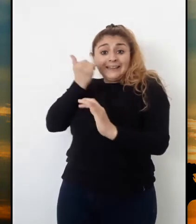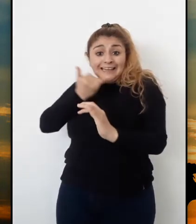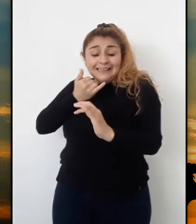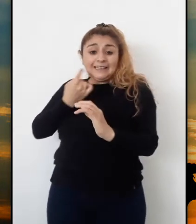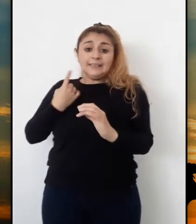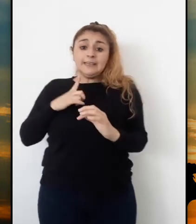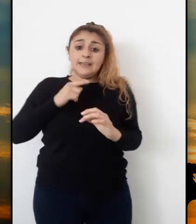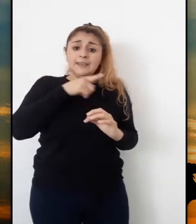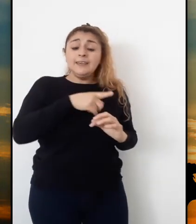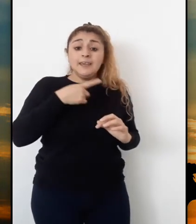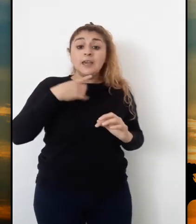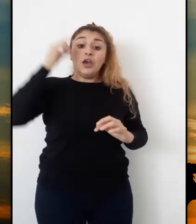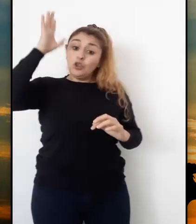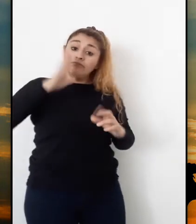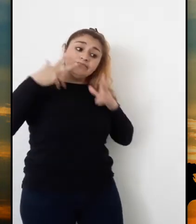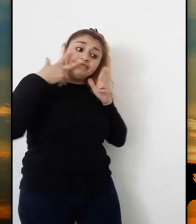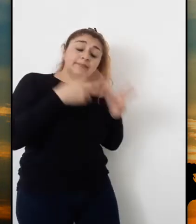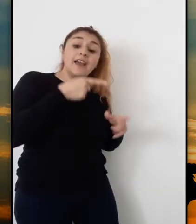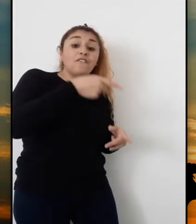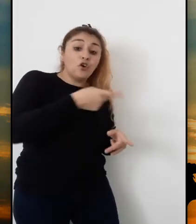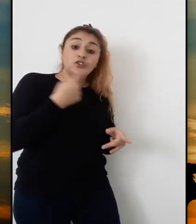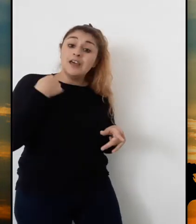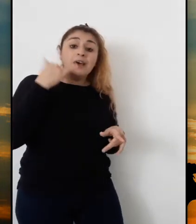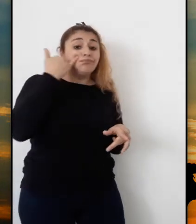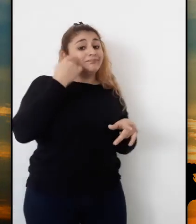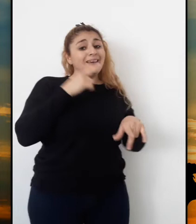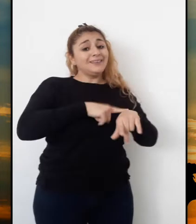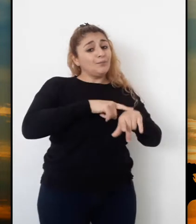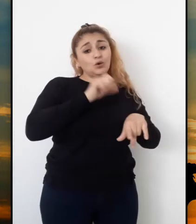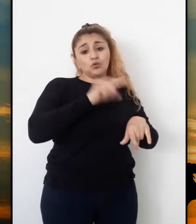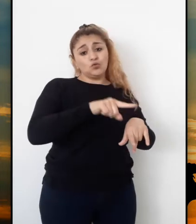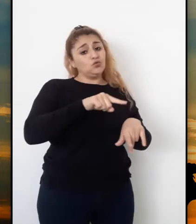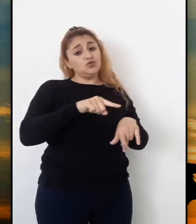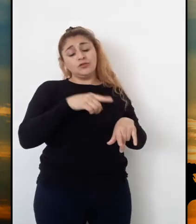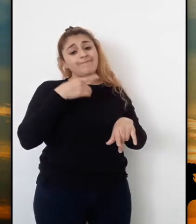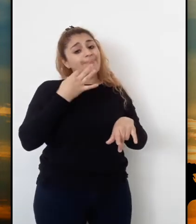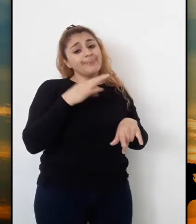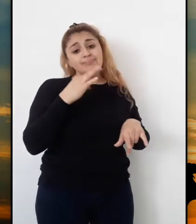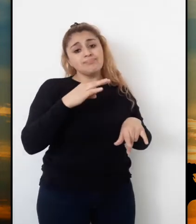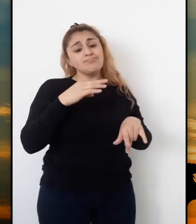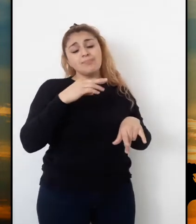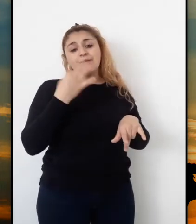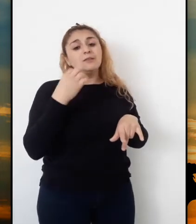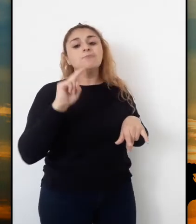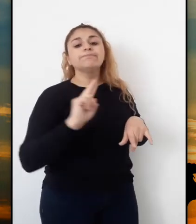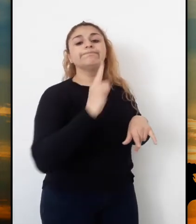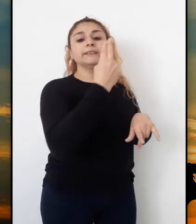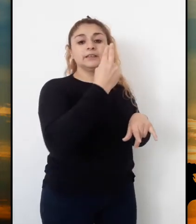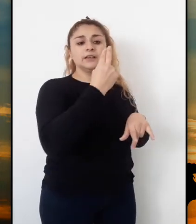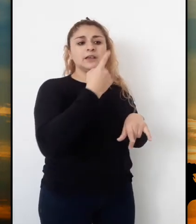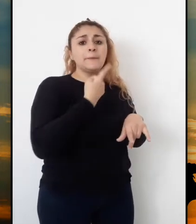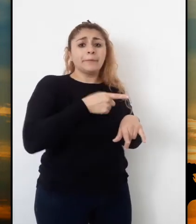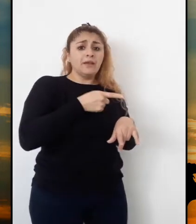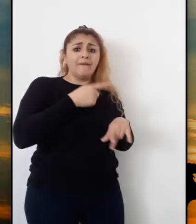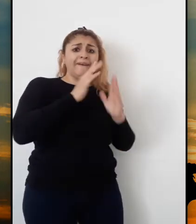le agrega 15 años a sus días. Les jours et les œuvres que Dieu a